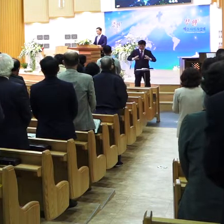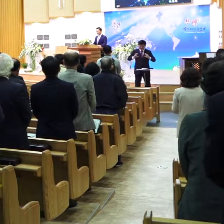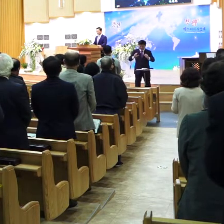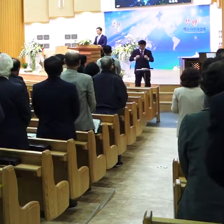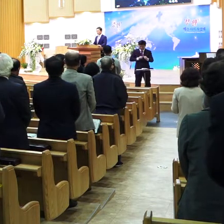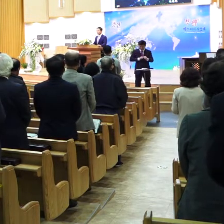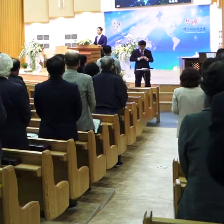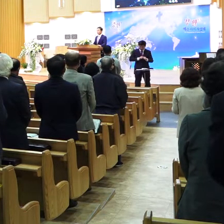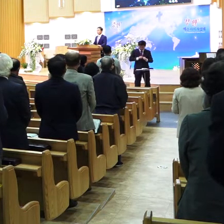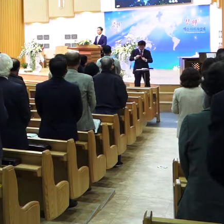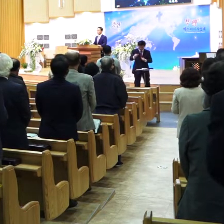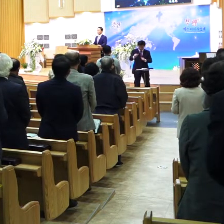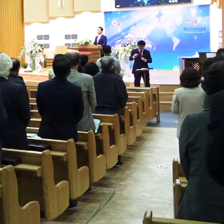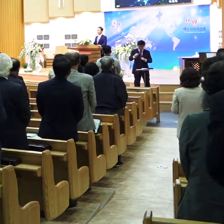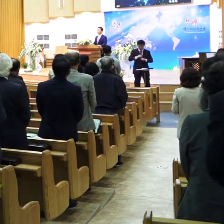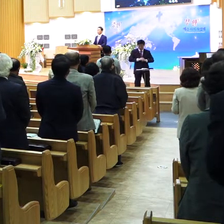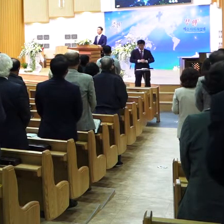세상이 이기고